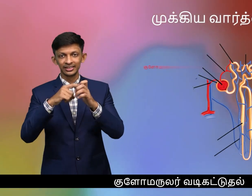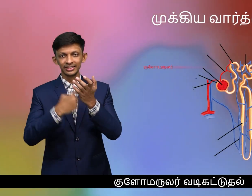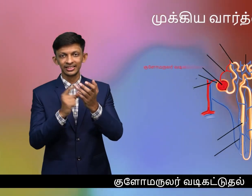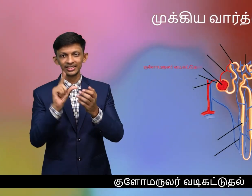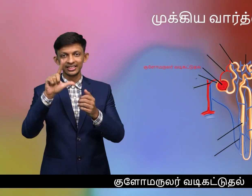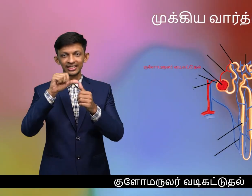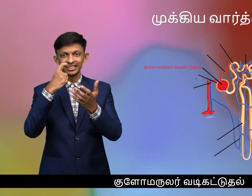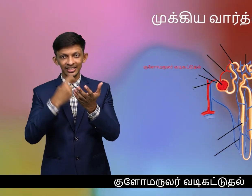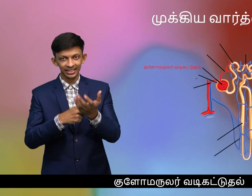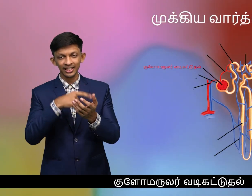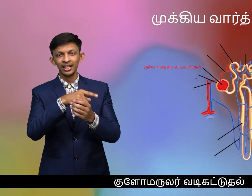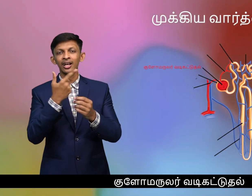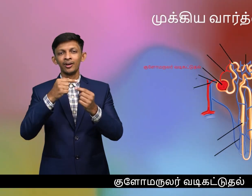குளோமருலார் வடிகட்டுதல்,